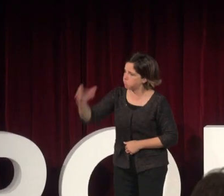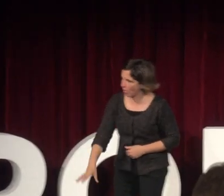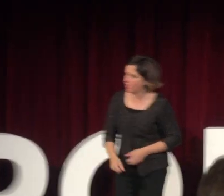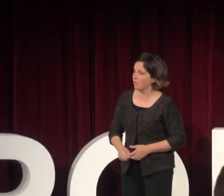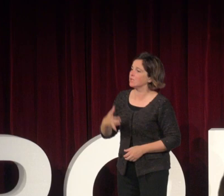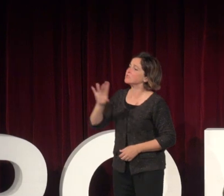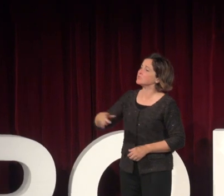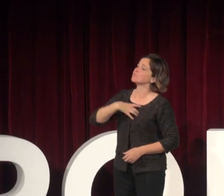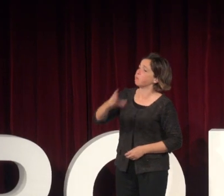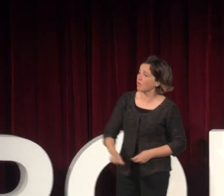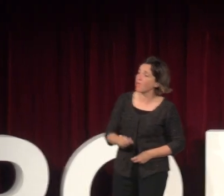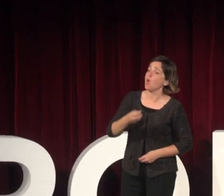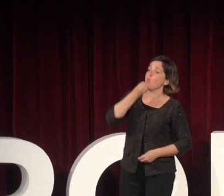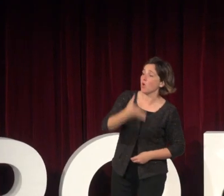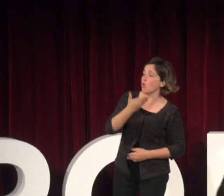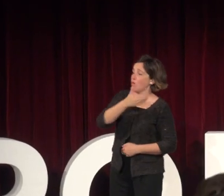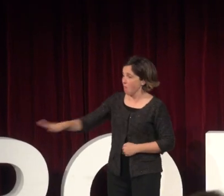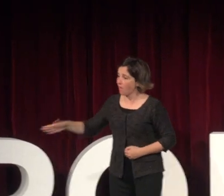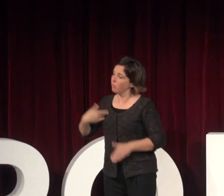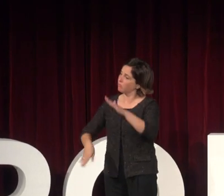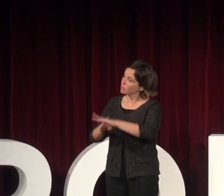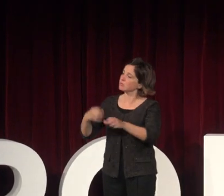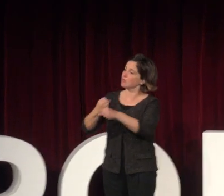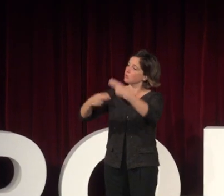las curas y a las maduras.